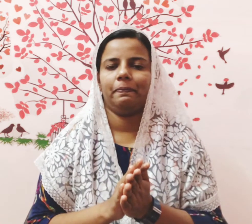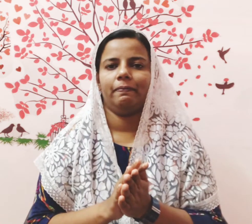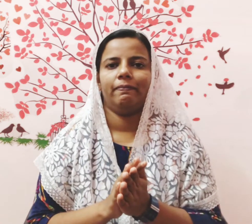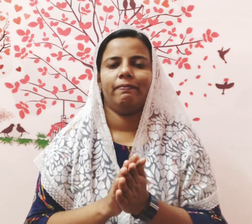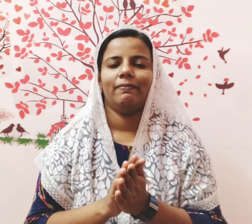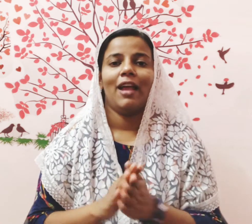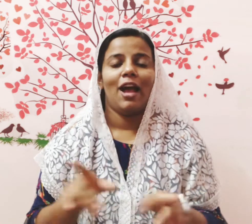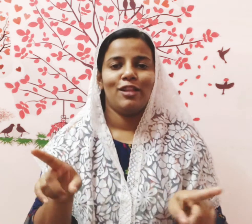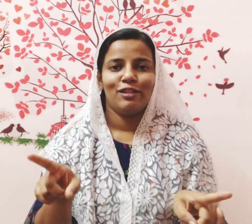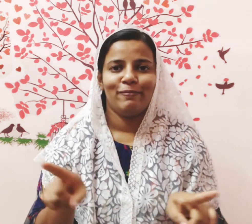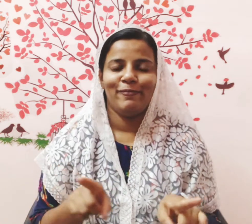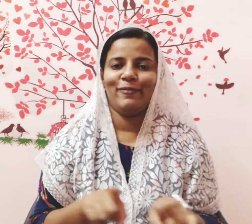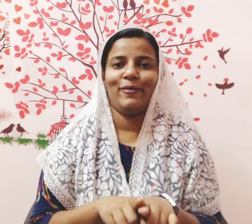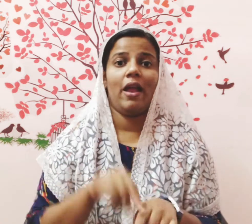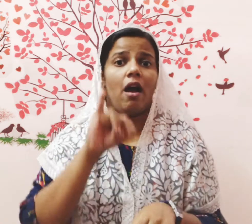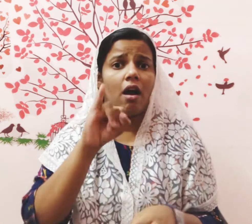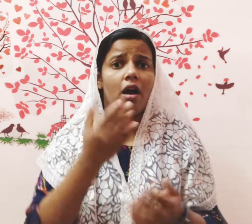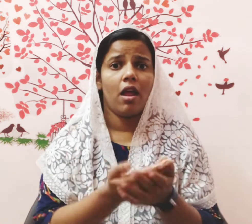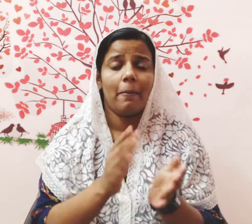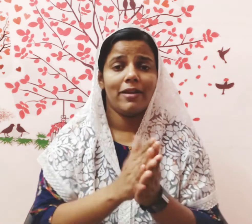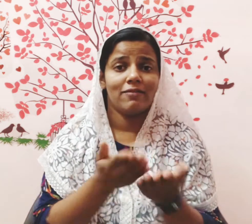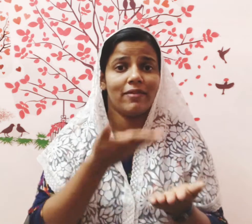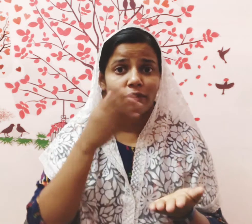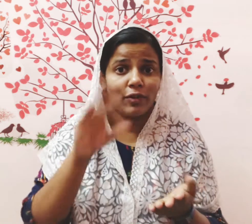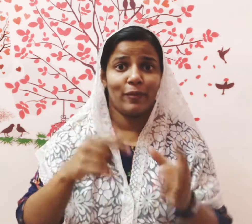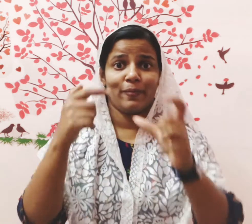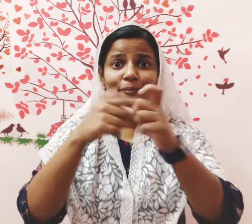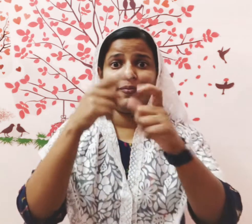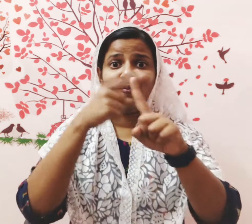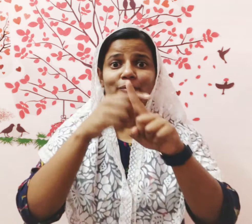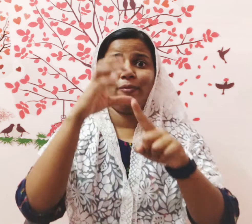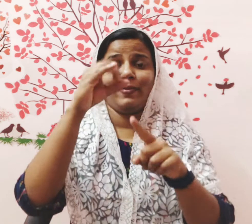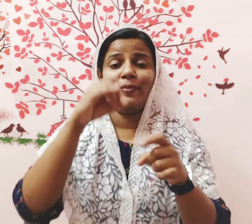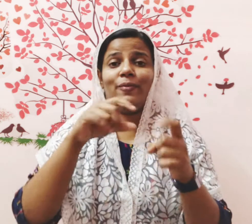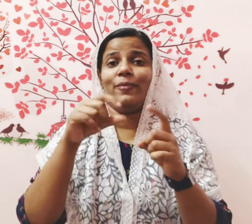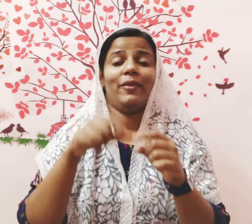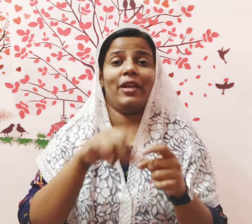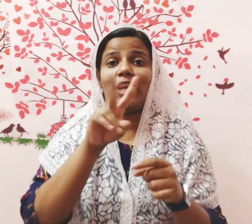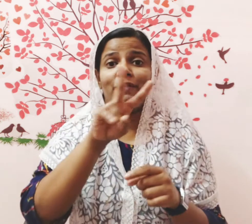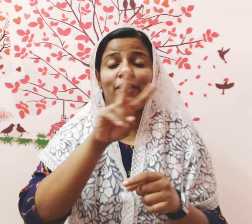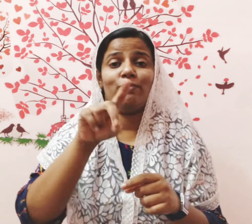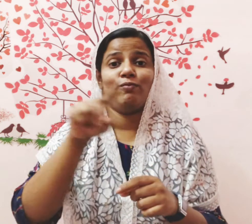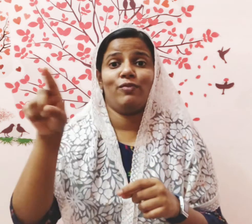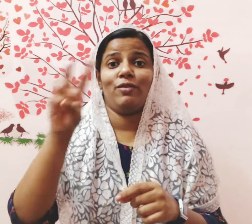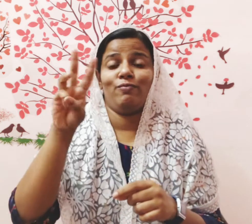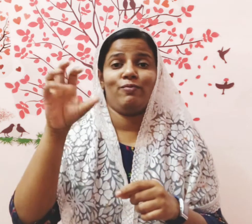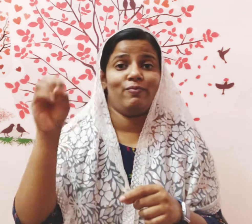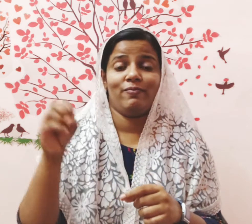കലണ്ടറിൽ കിട്ടിയിരിക്കുന്നത്. അതുപോലെ 6 പുറപ്പാട് പുസ്തകം 22-27